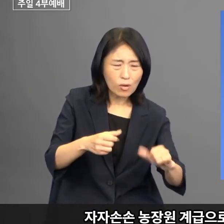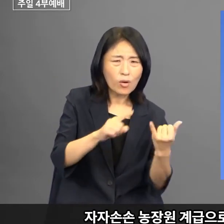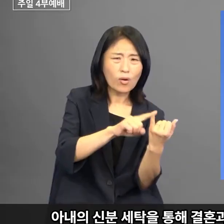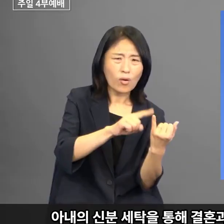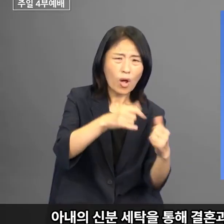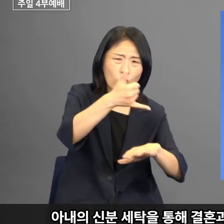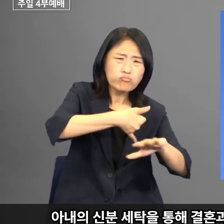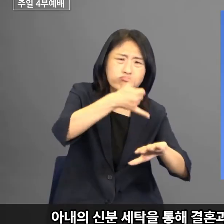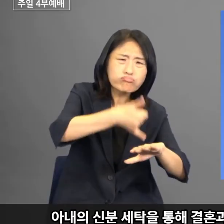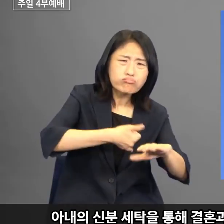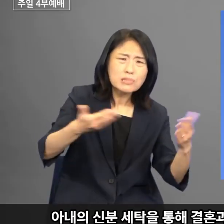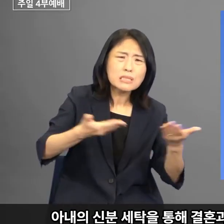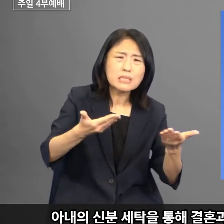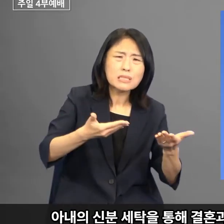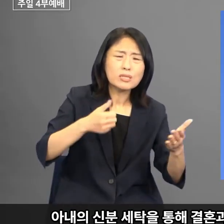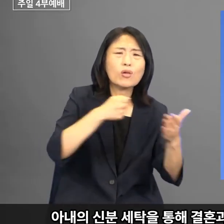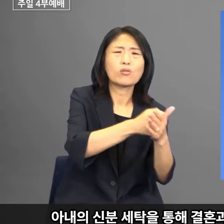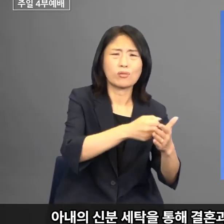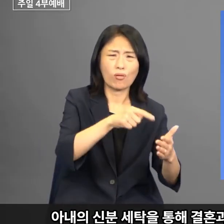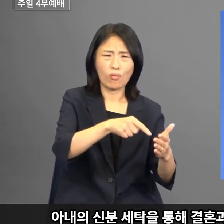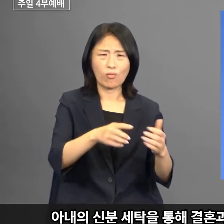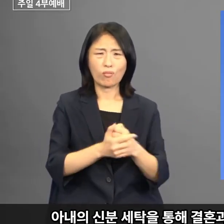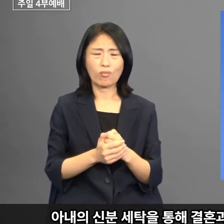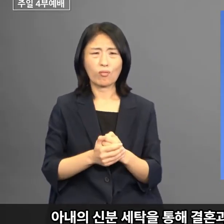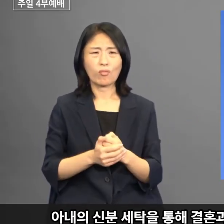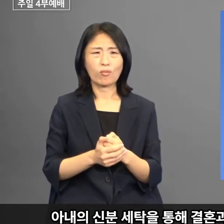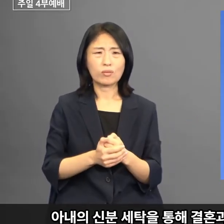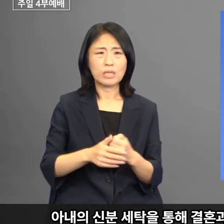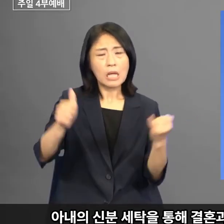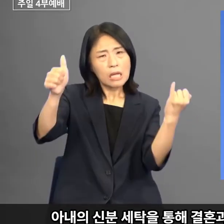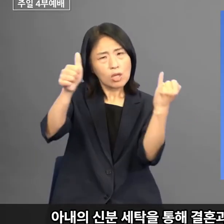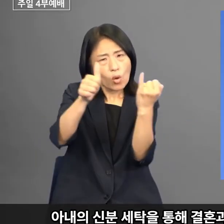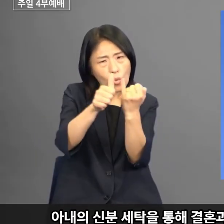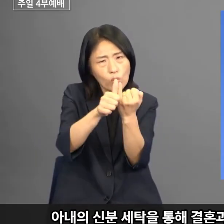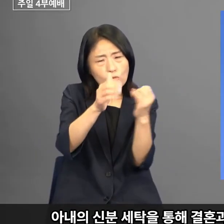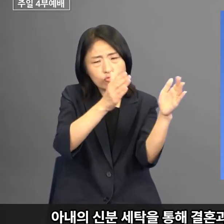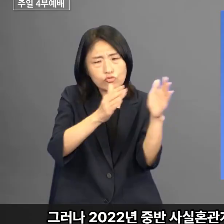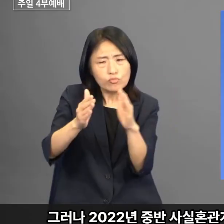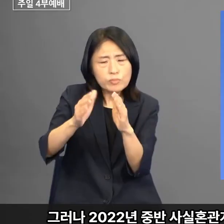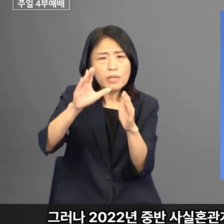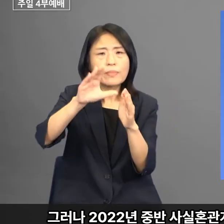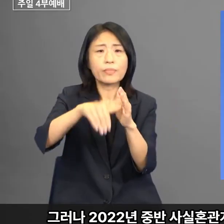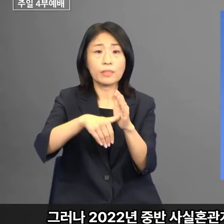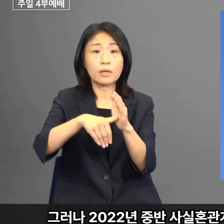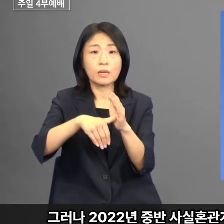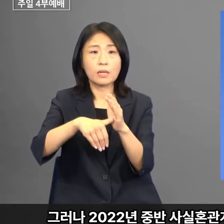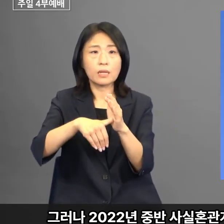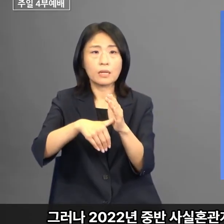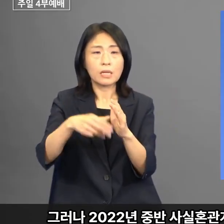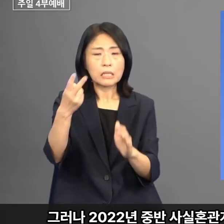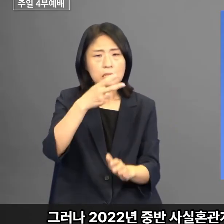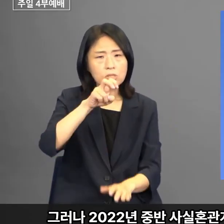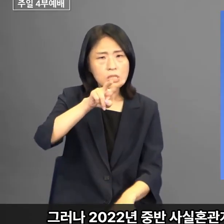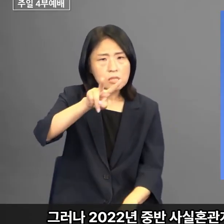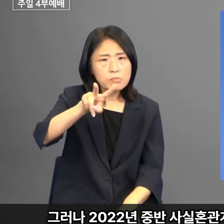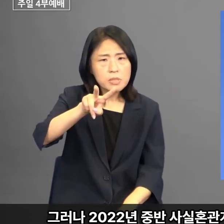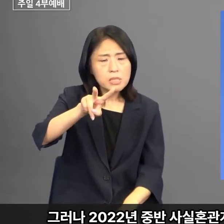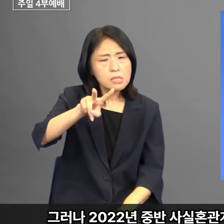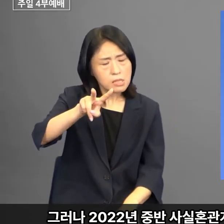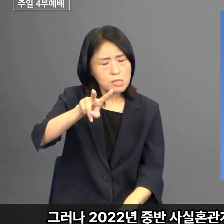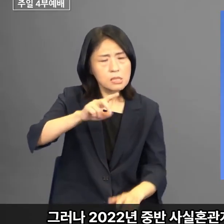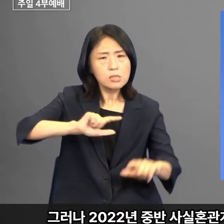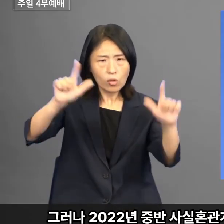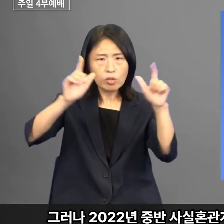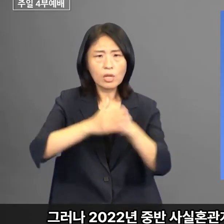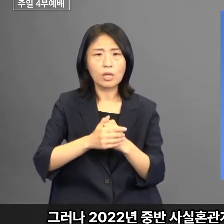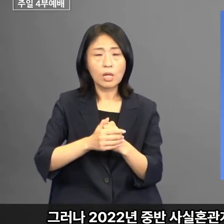때문에 아내의 신분 세탁을 통해 결혼과 혼인신고를 준비하고 있었습니다. 그러나 2022년 중반